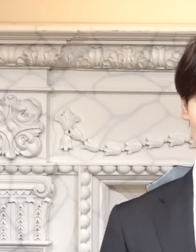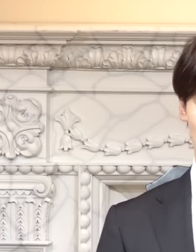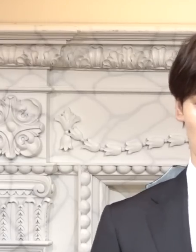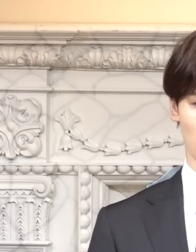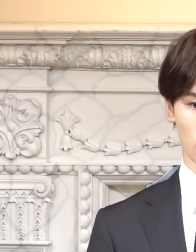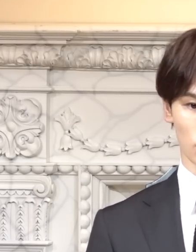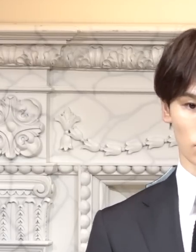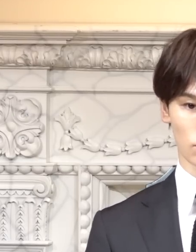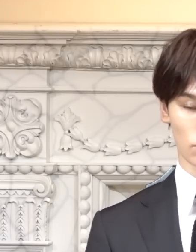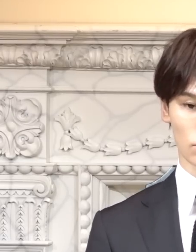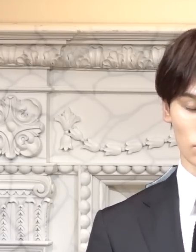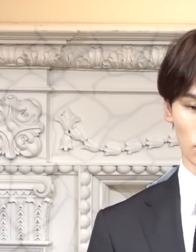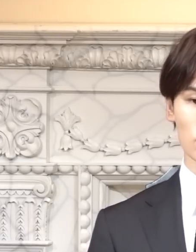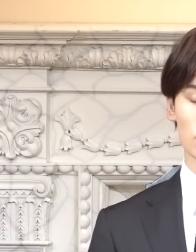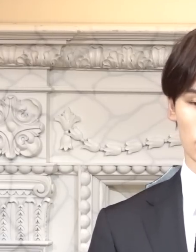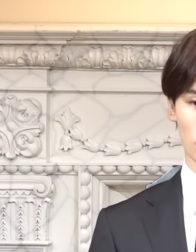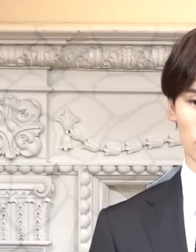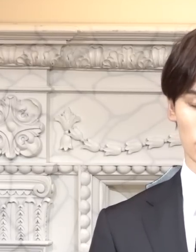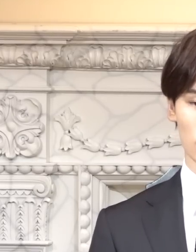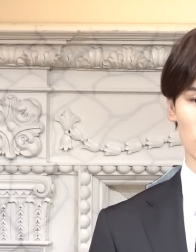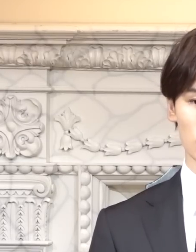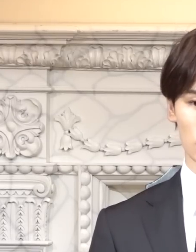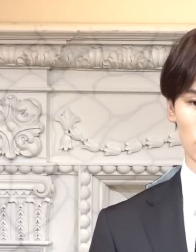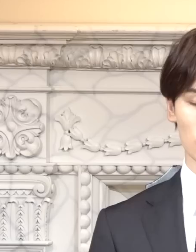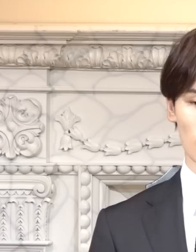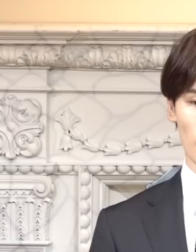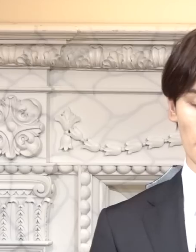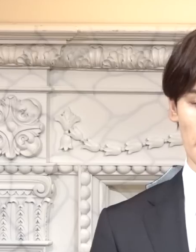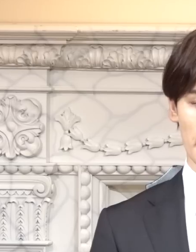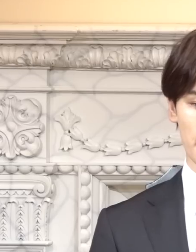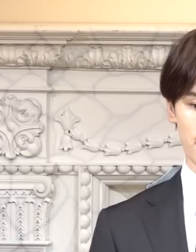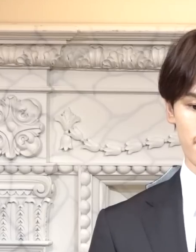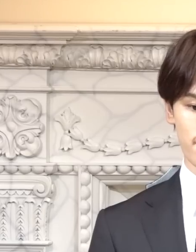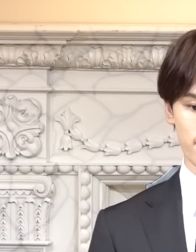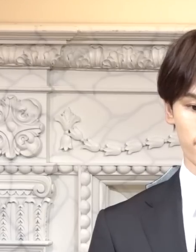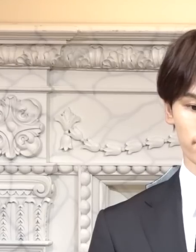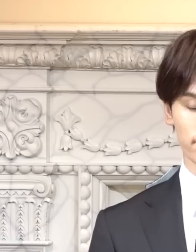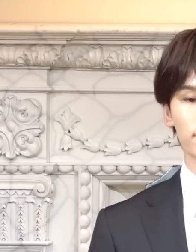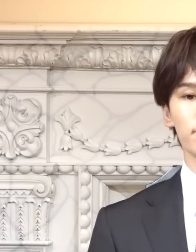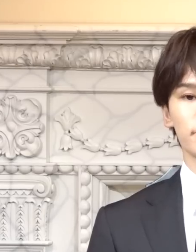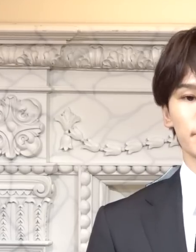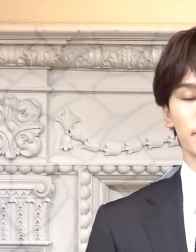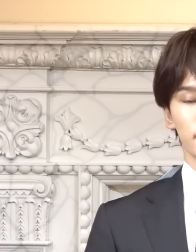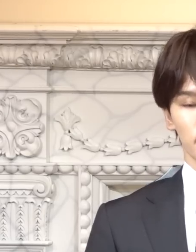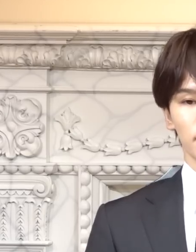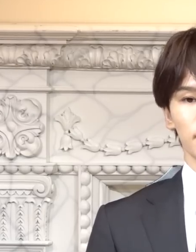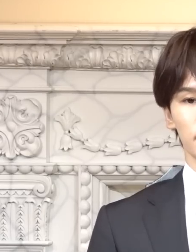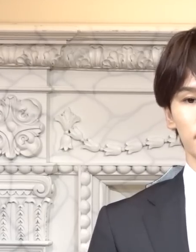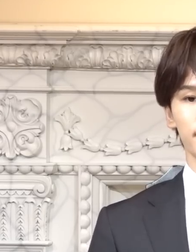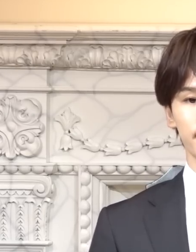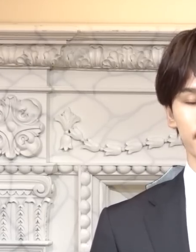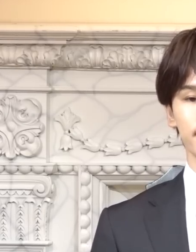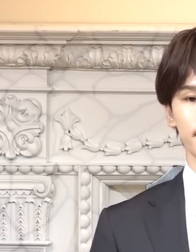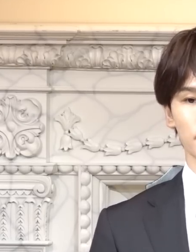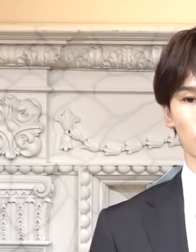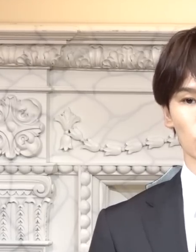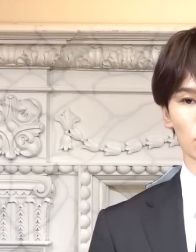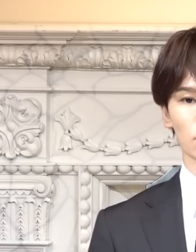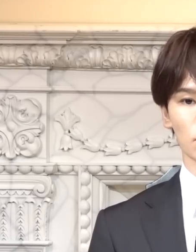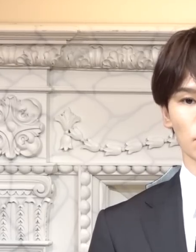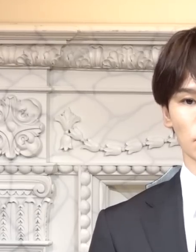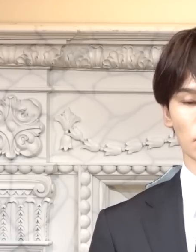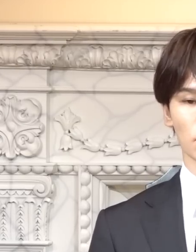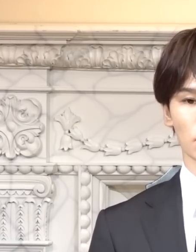感情がすごく来ていたので、なんか何かこう長文を返すという頭が全くな